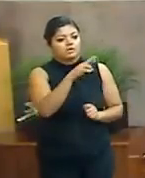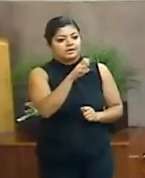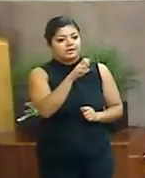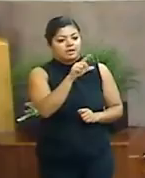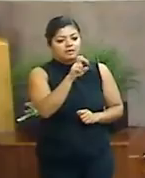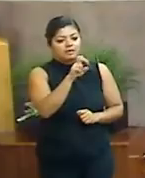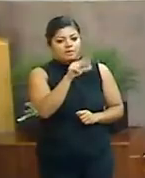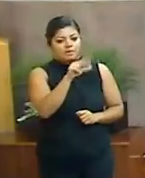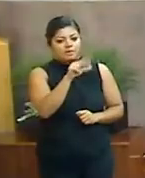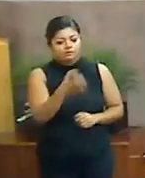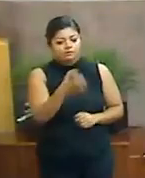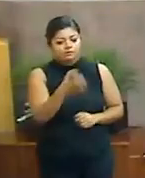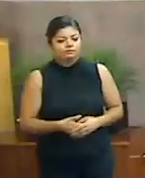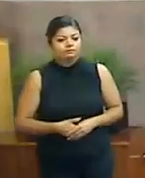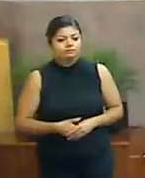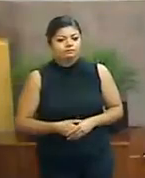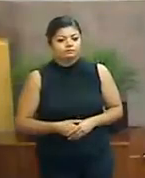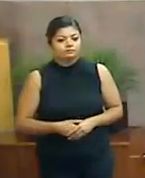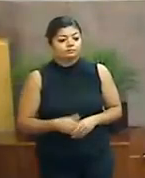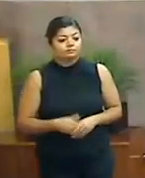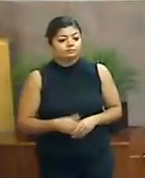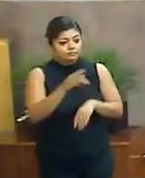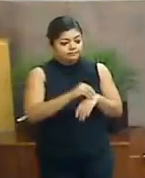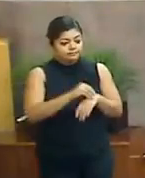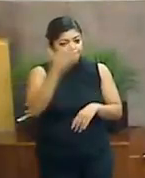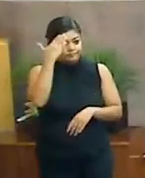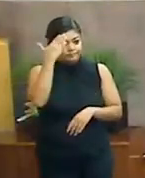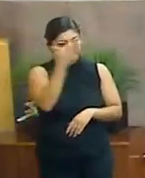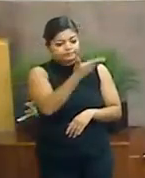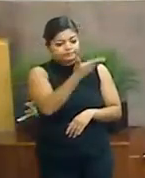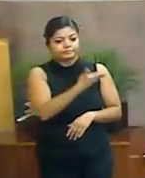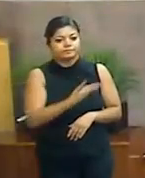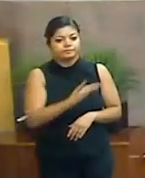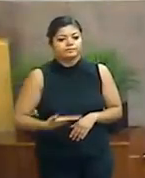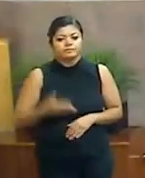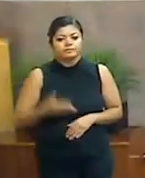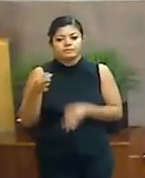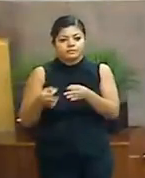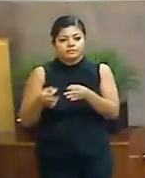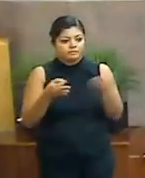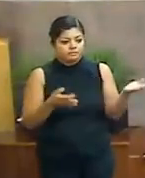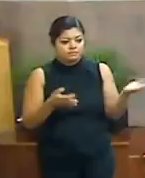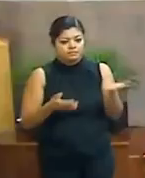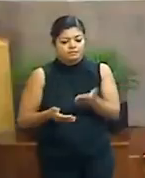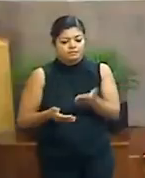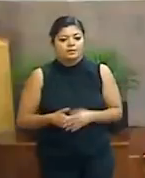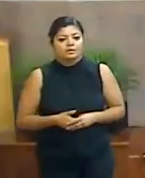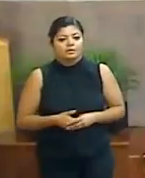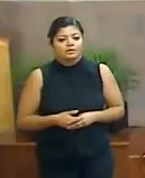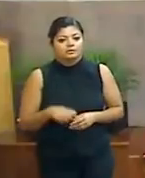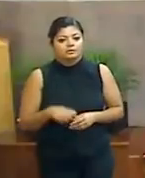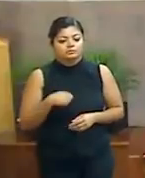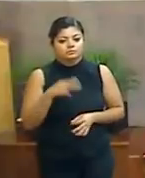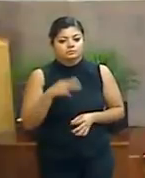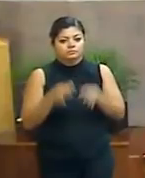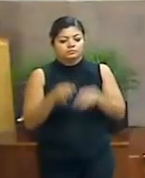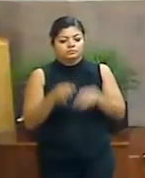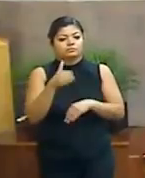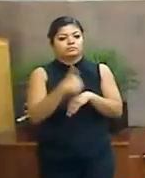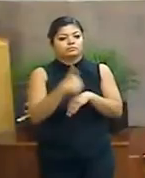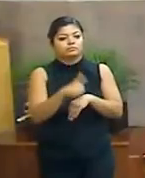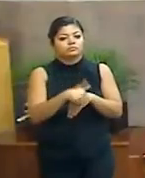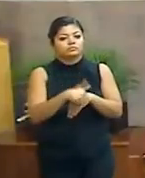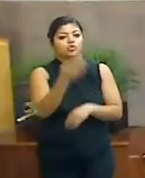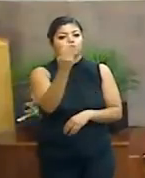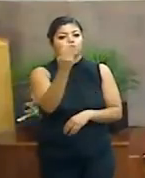pets con la autorización magistrado presidente registrado extra recuerde con el fusil héctor al modelo y